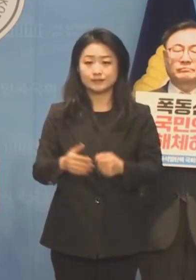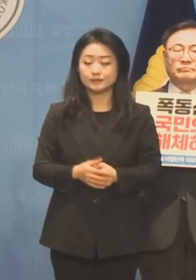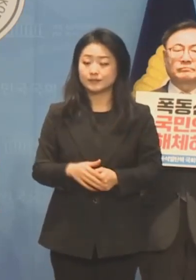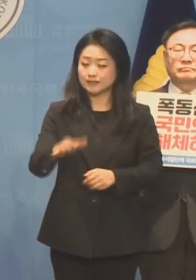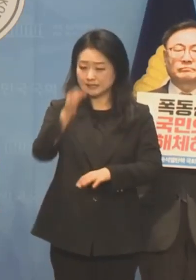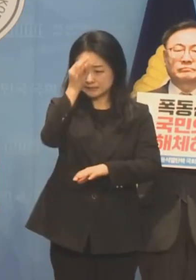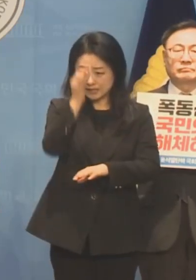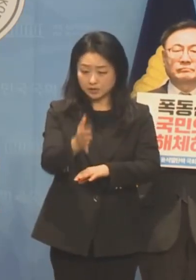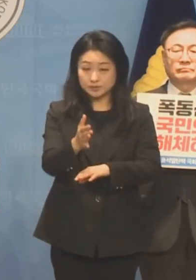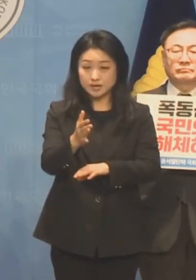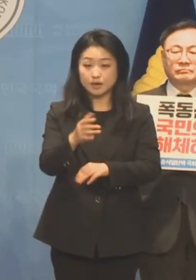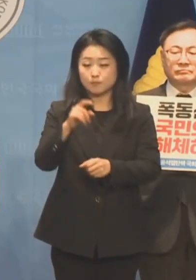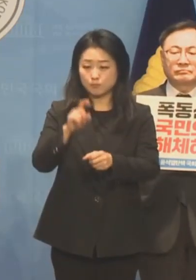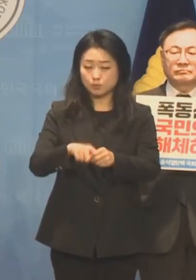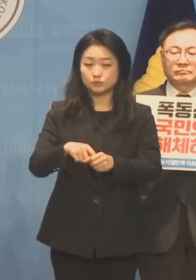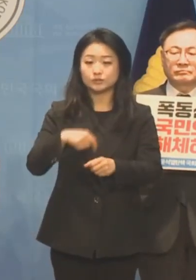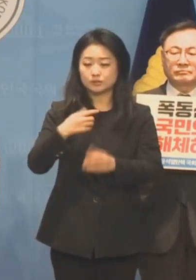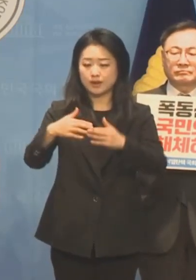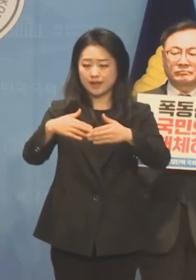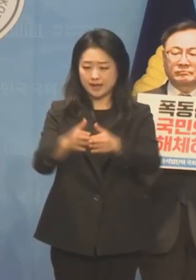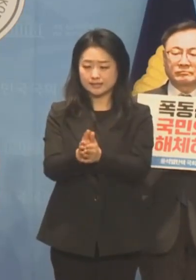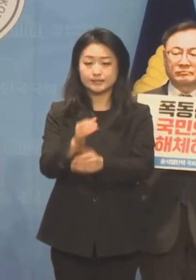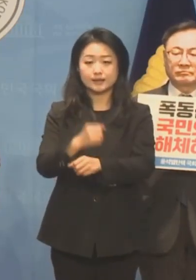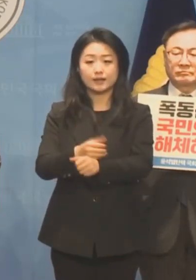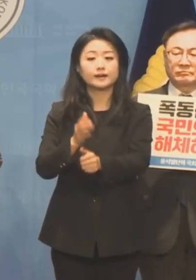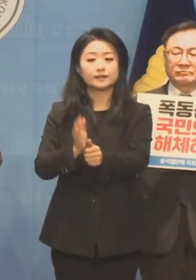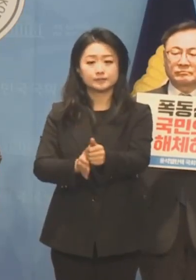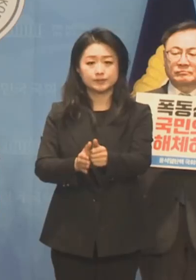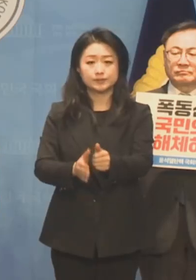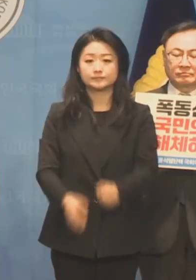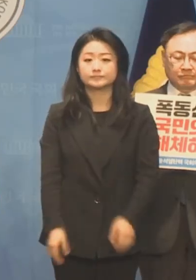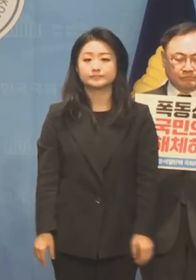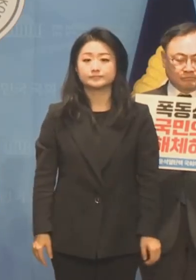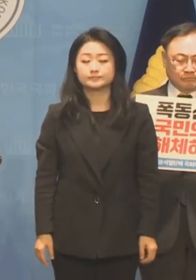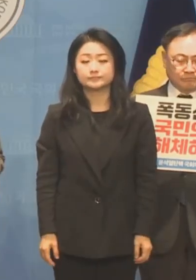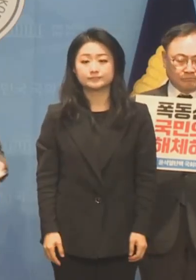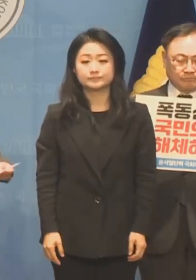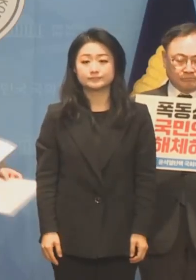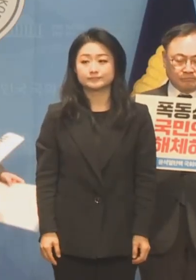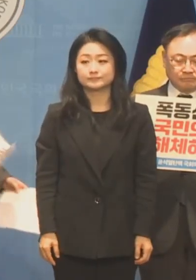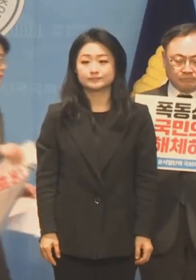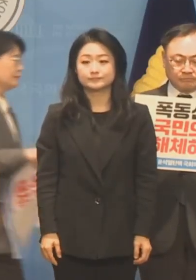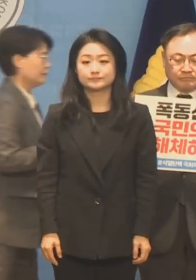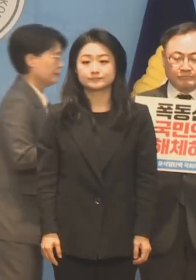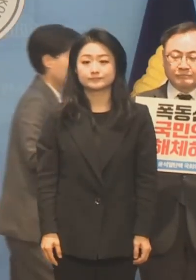길은 해체뿐이라는 걸 다시 한번 확인시켜 드립니다. 이상입니다.